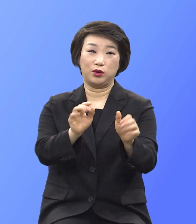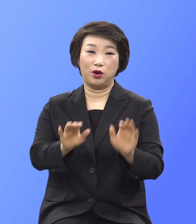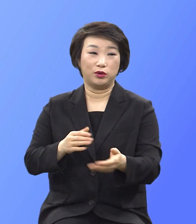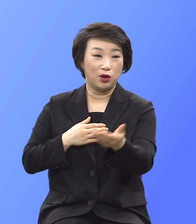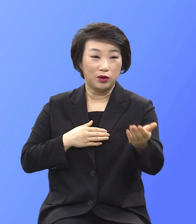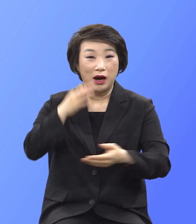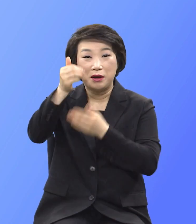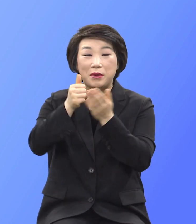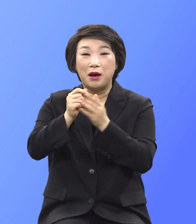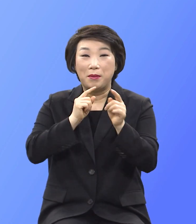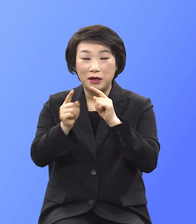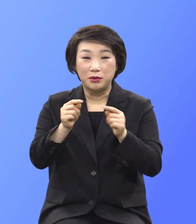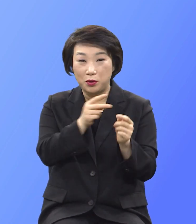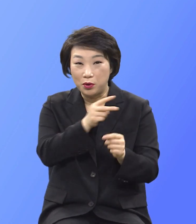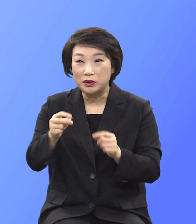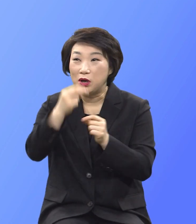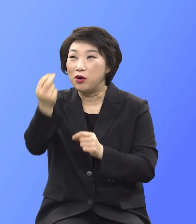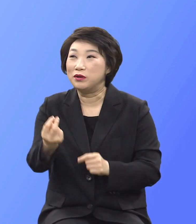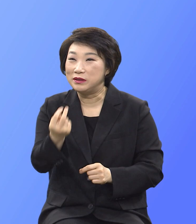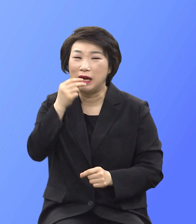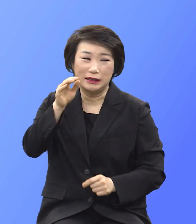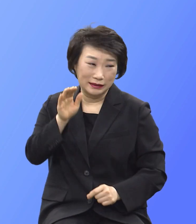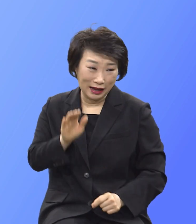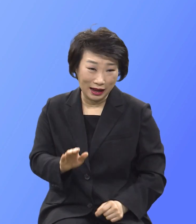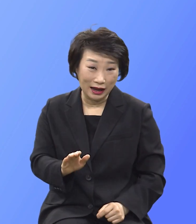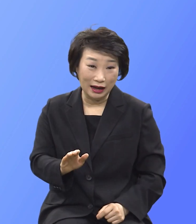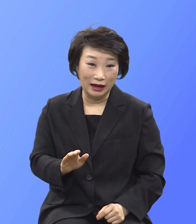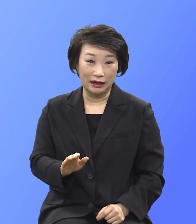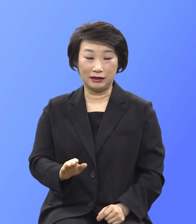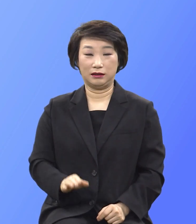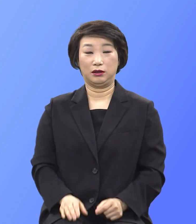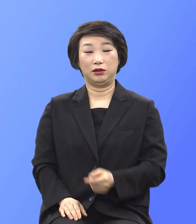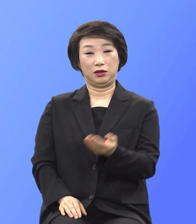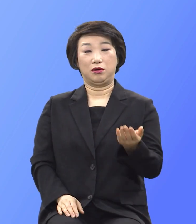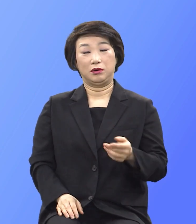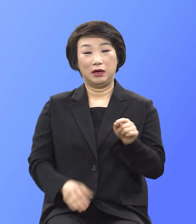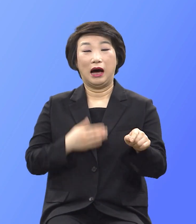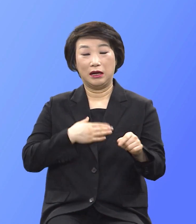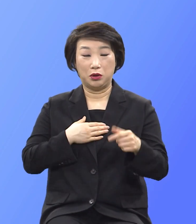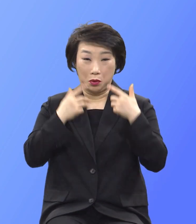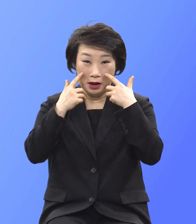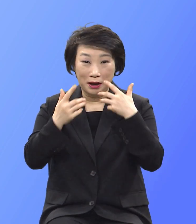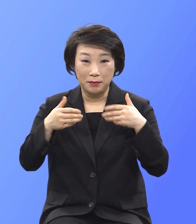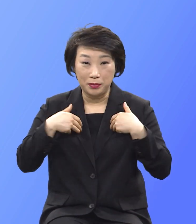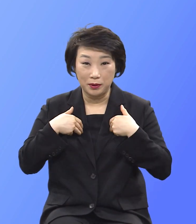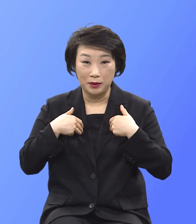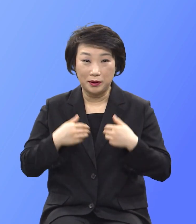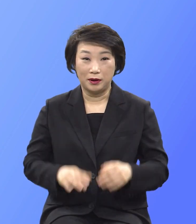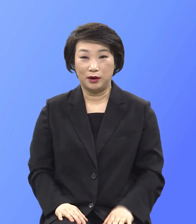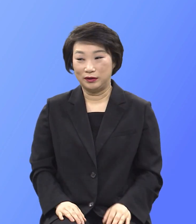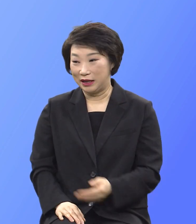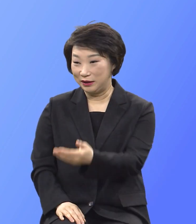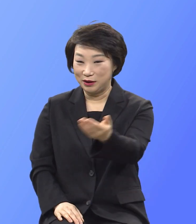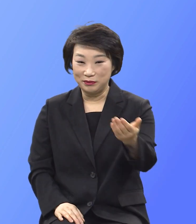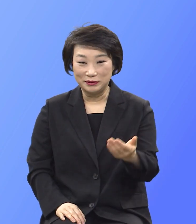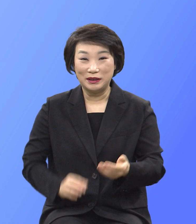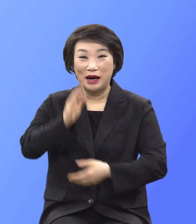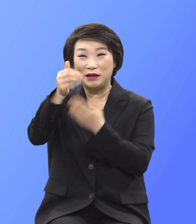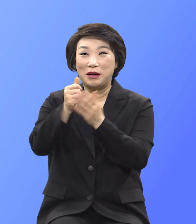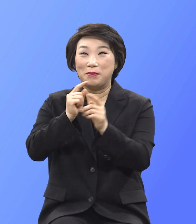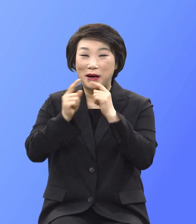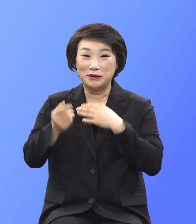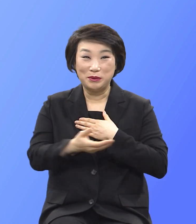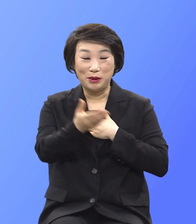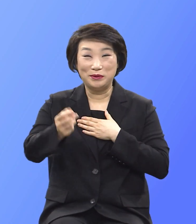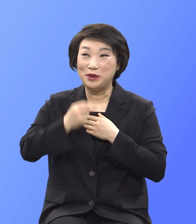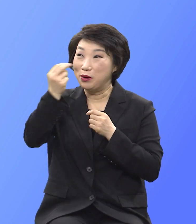이 말씀이 영생이라는 사실을 밝히 하라는 것입니다. 근데 여러분이 하나님